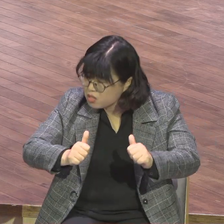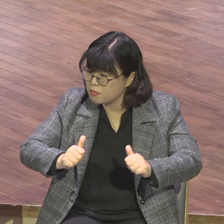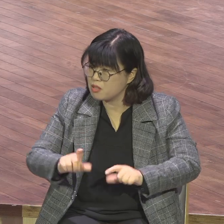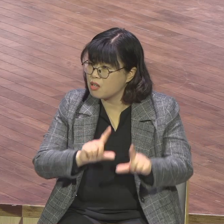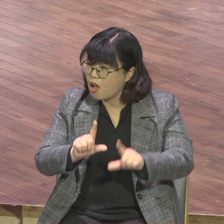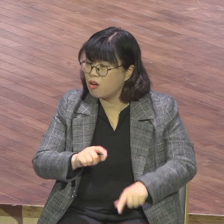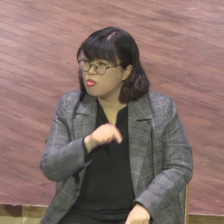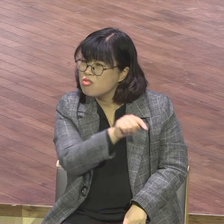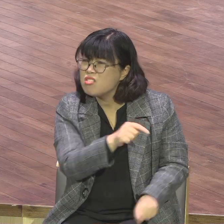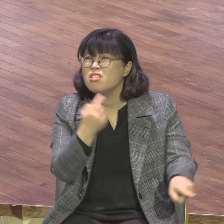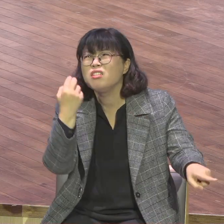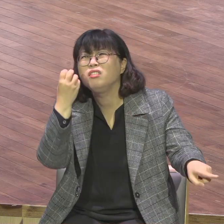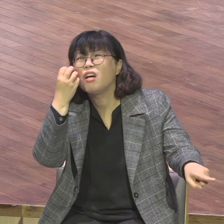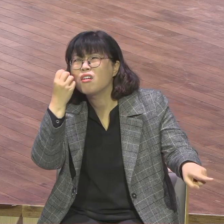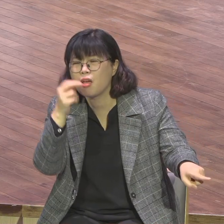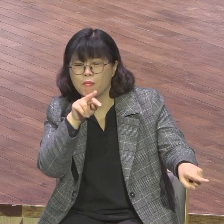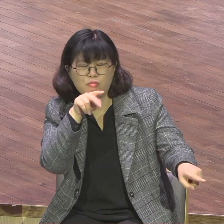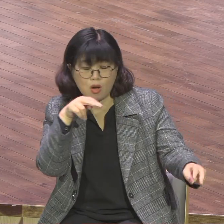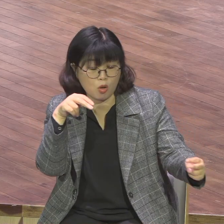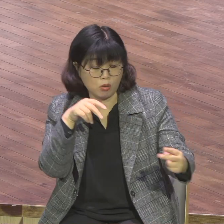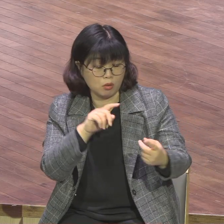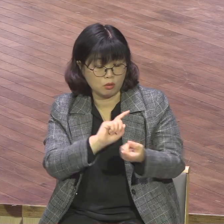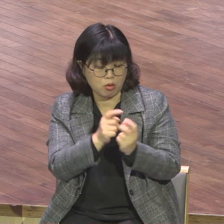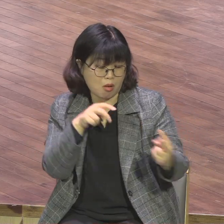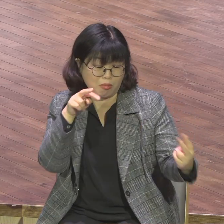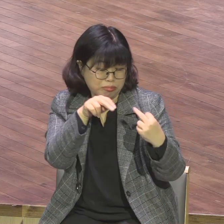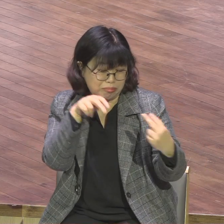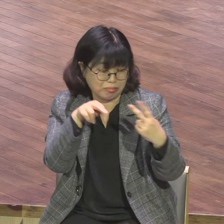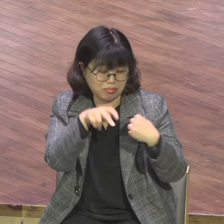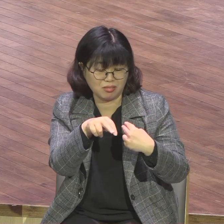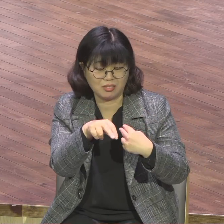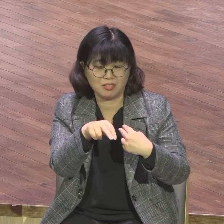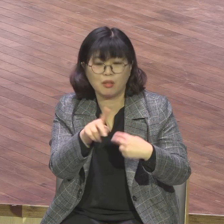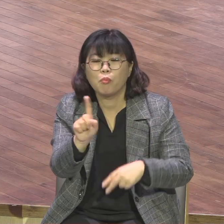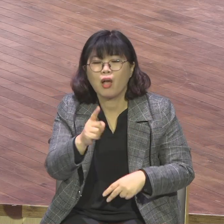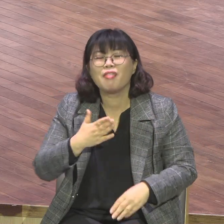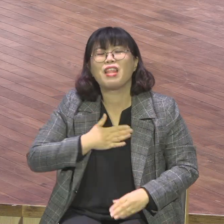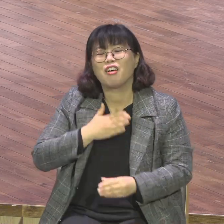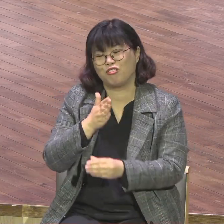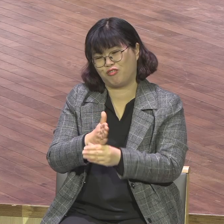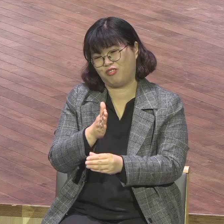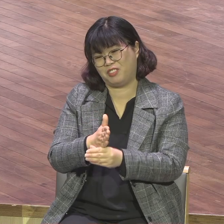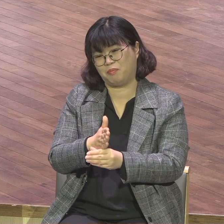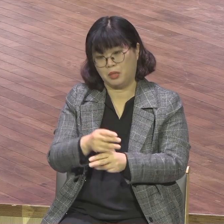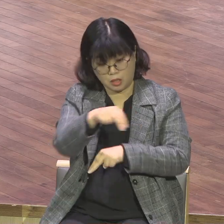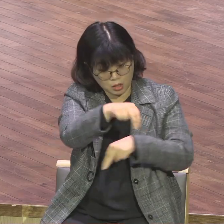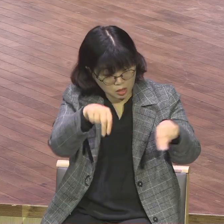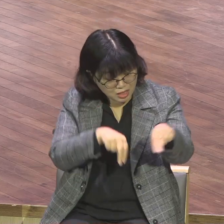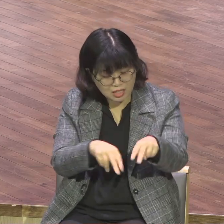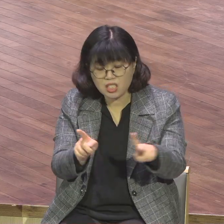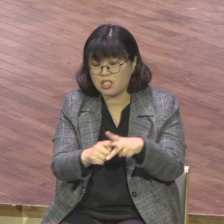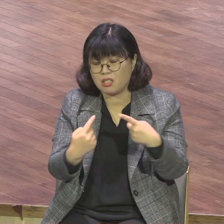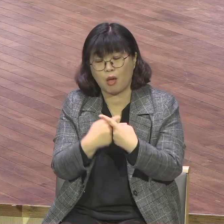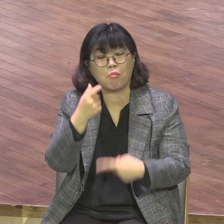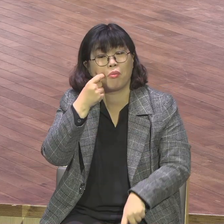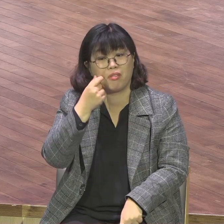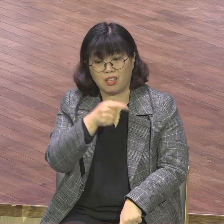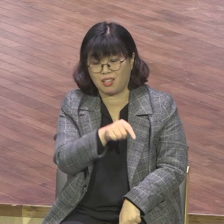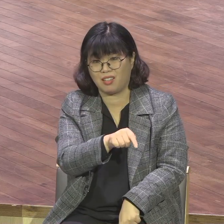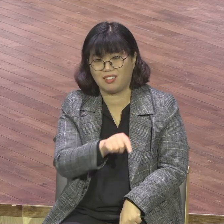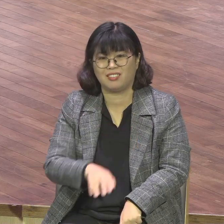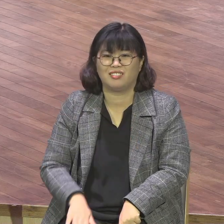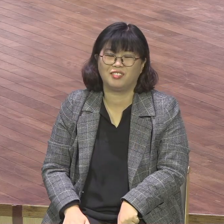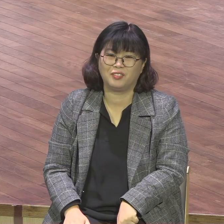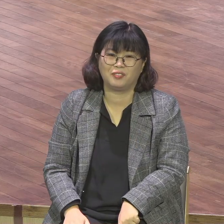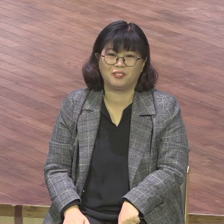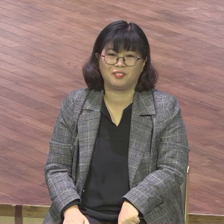창세기 3장 사건으로 범죄한 아담과 하와, 이 에덴 동산의 이 두 커플을